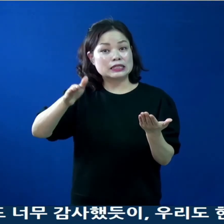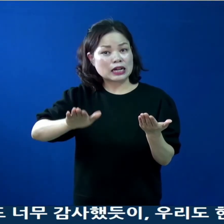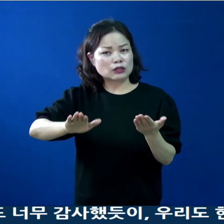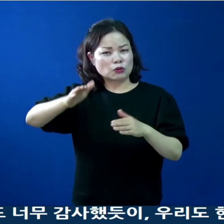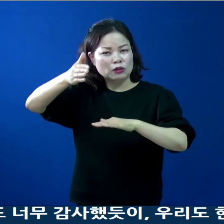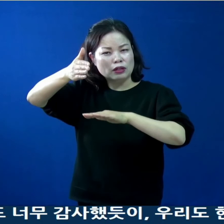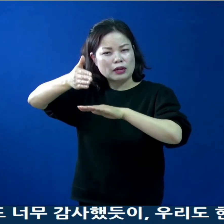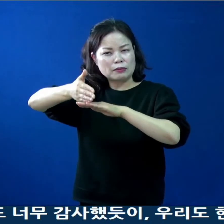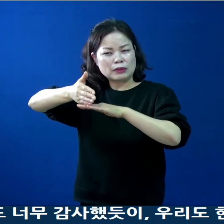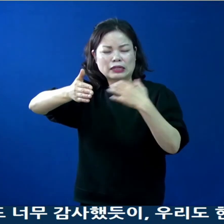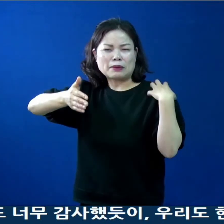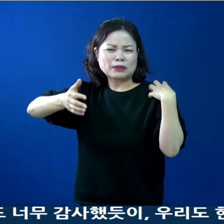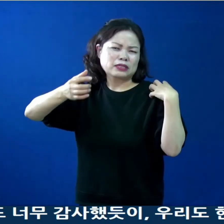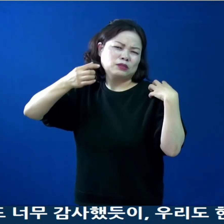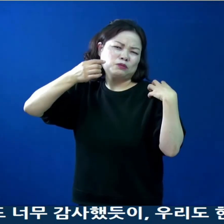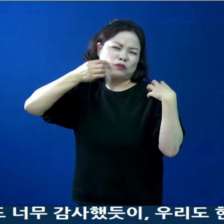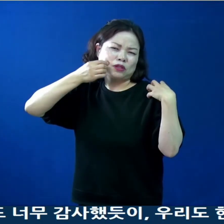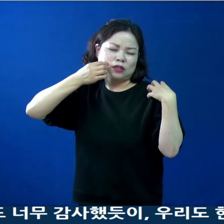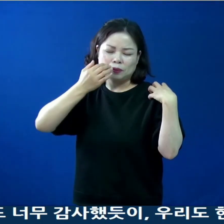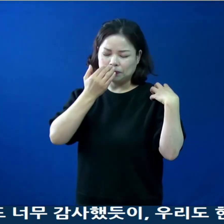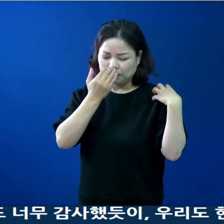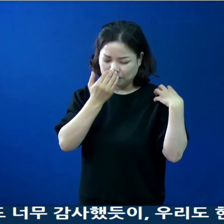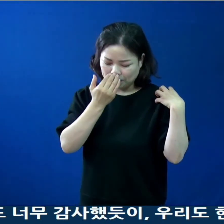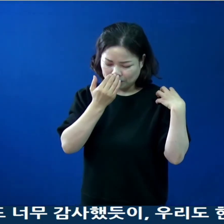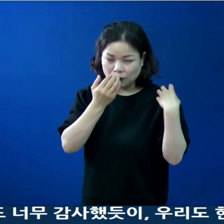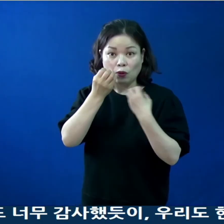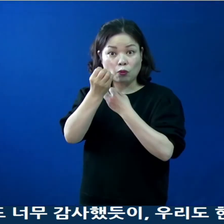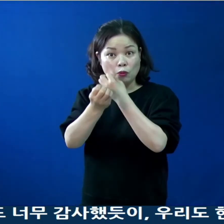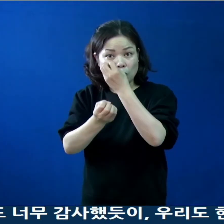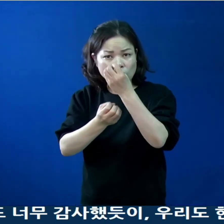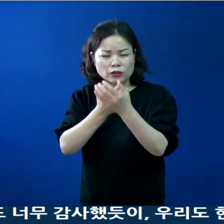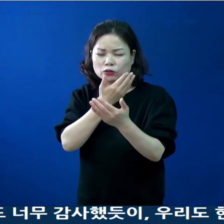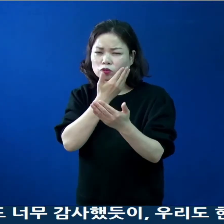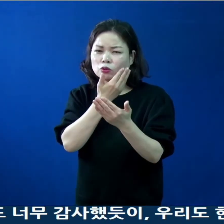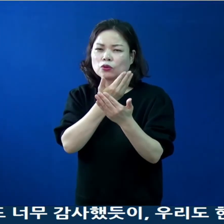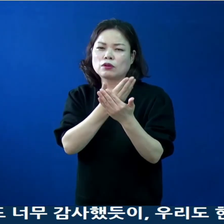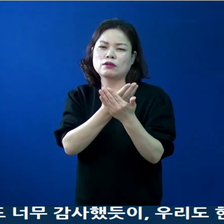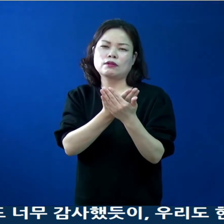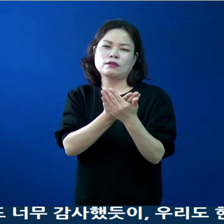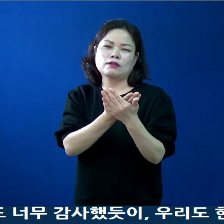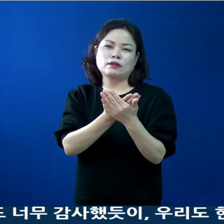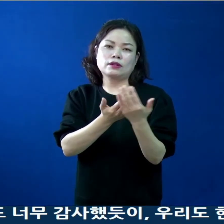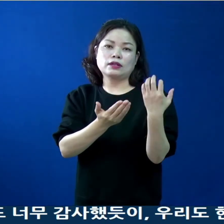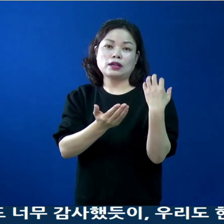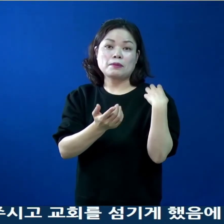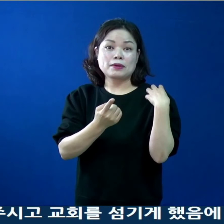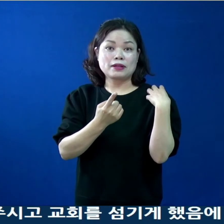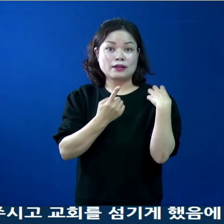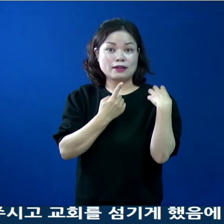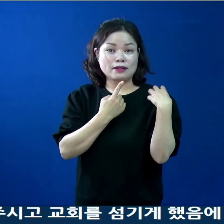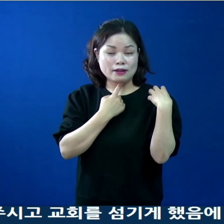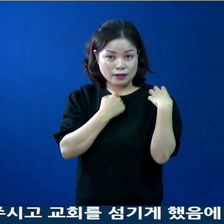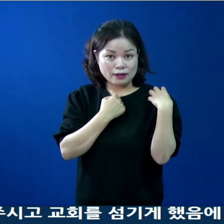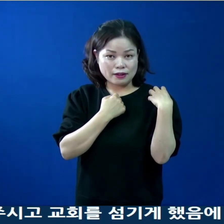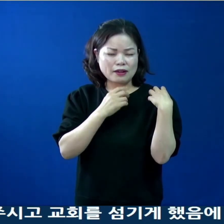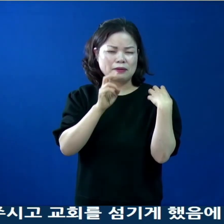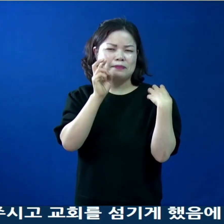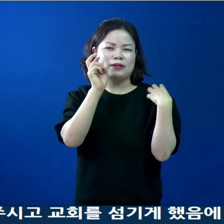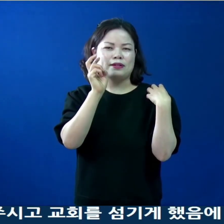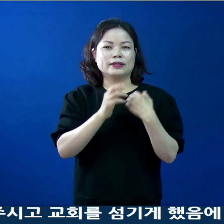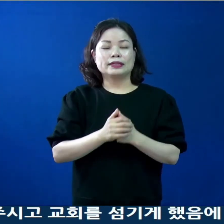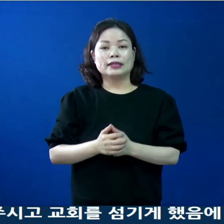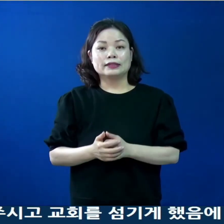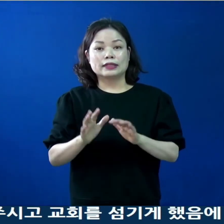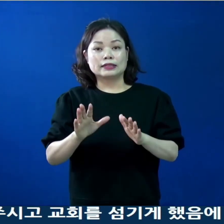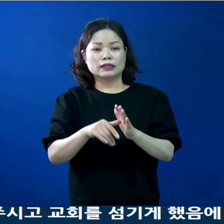감당치 못하겠다고 겸손하게 고백하면서 소중히 여기며 감당했던 적이 있으셨을 것입니다. 그런데